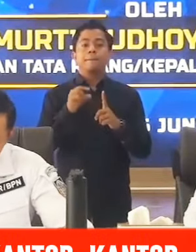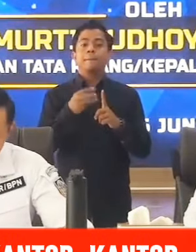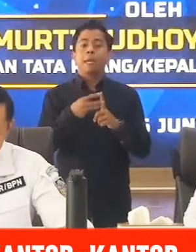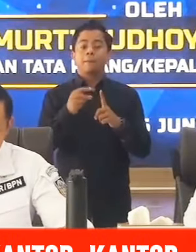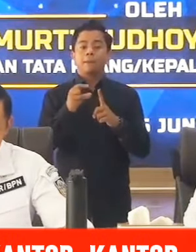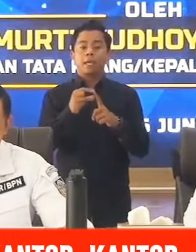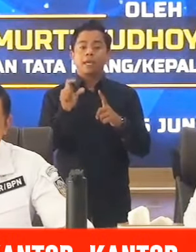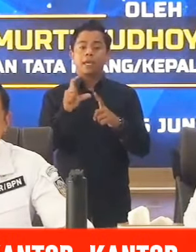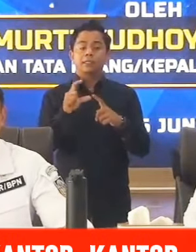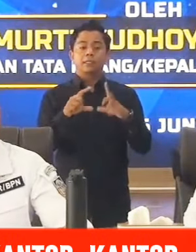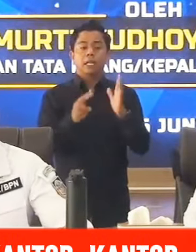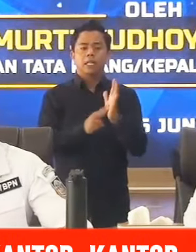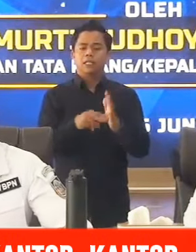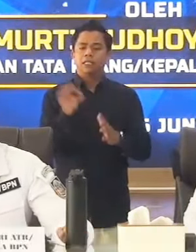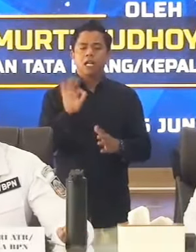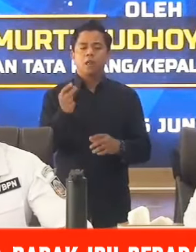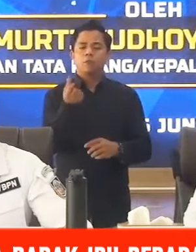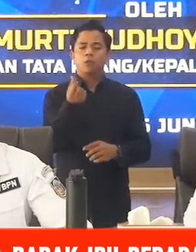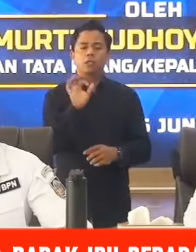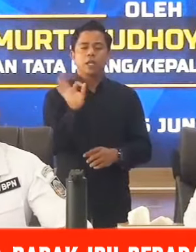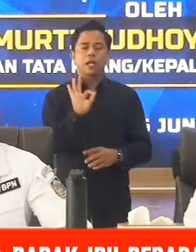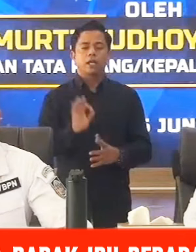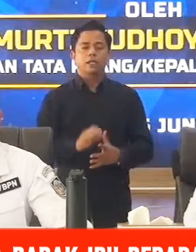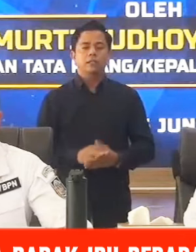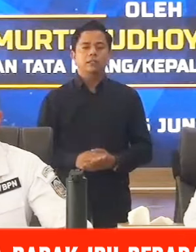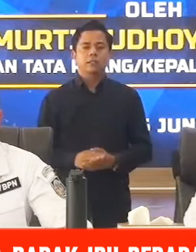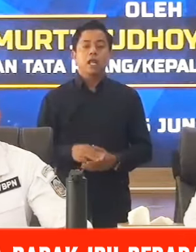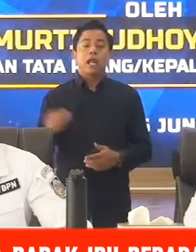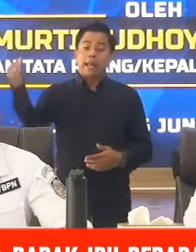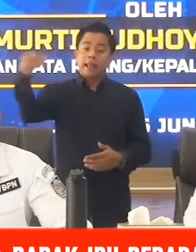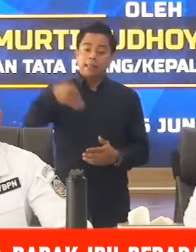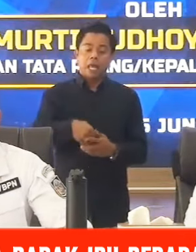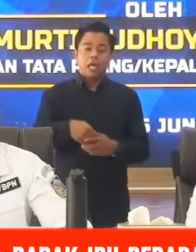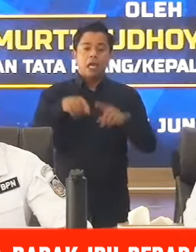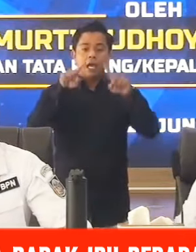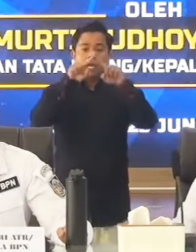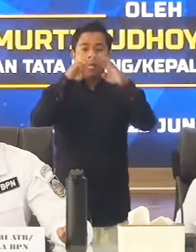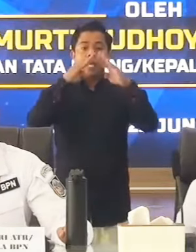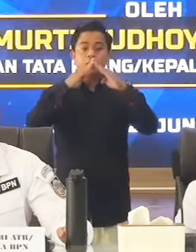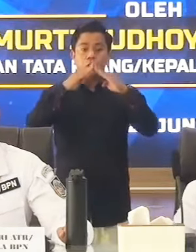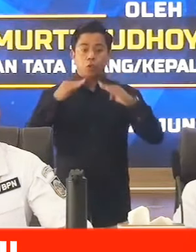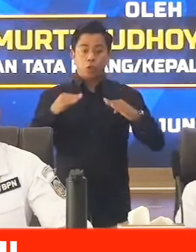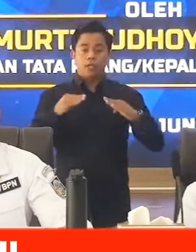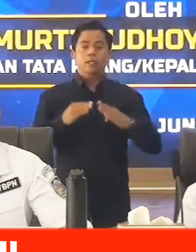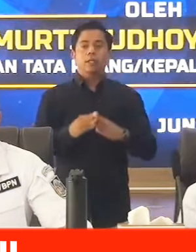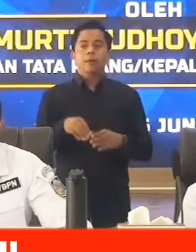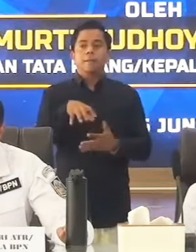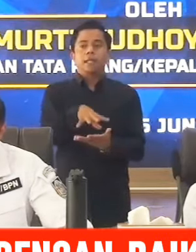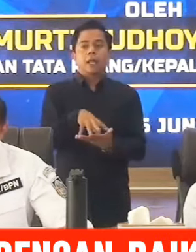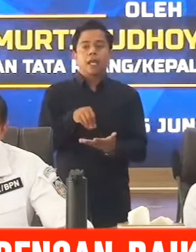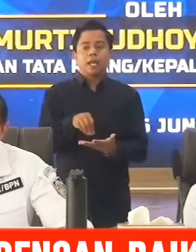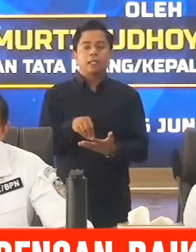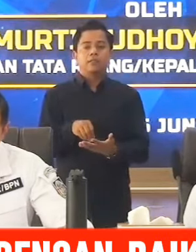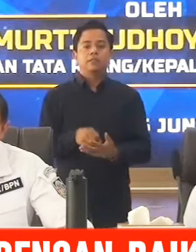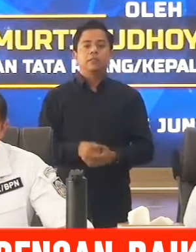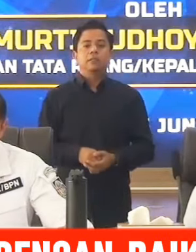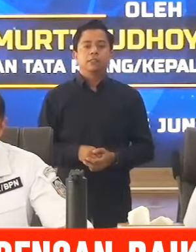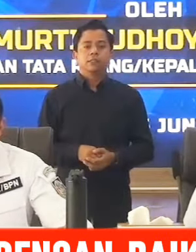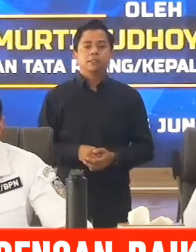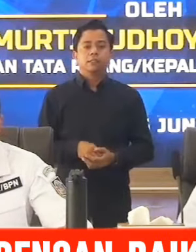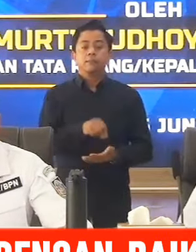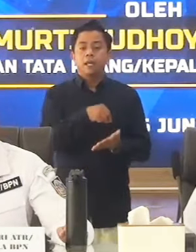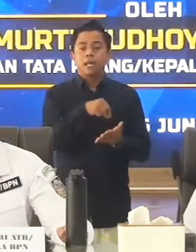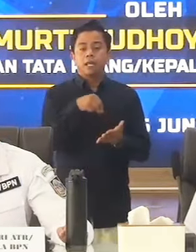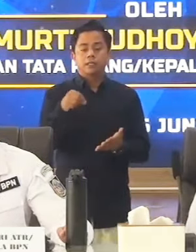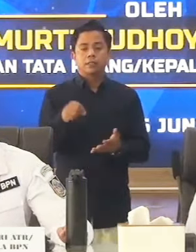anak-anak, datanglah ke kantor-kantor pertanahan BPS tempat di mana bapak ibu berada. Insya Allah, kami akan melayani